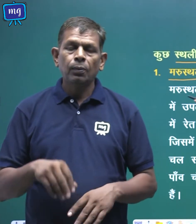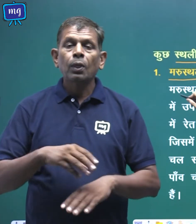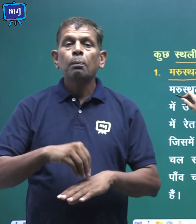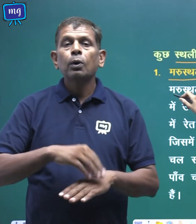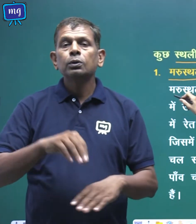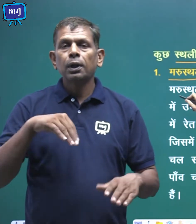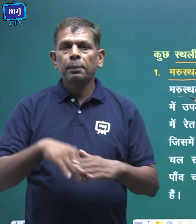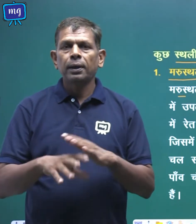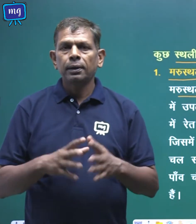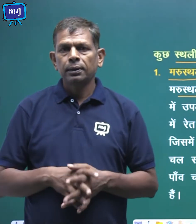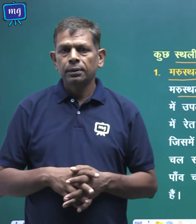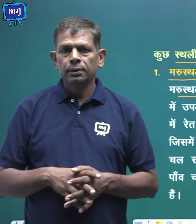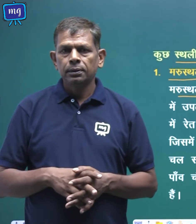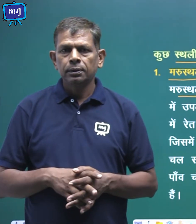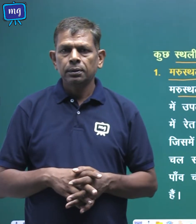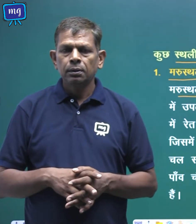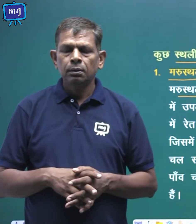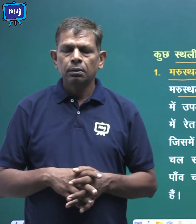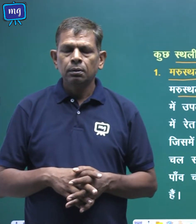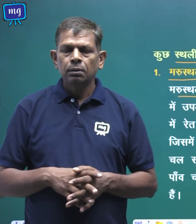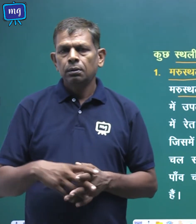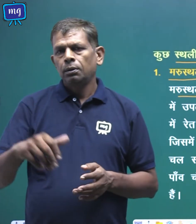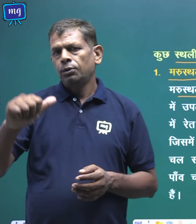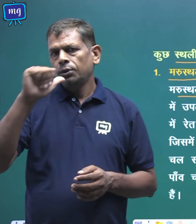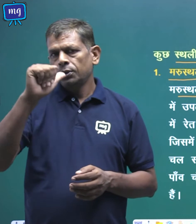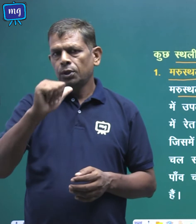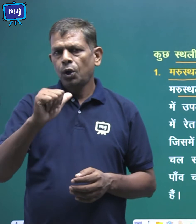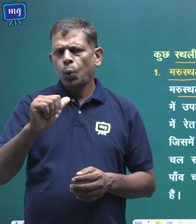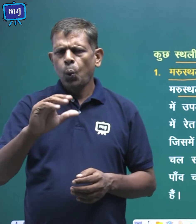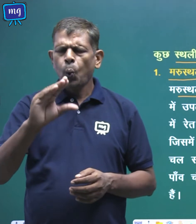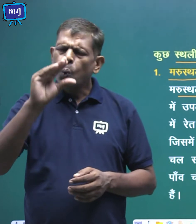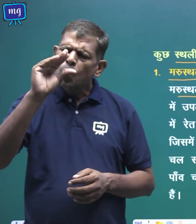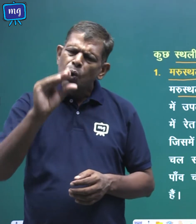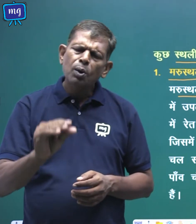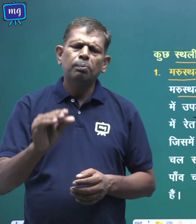मरुस्थल में जल बहुत कम मात्रा में